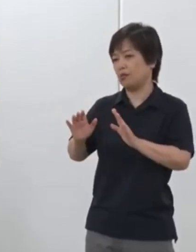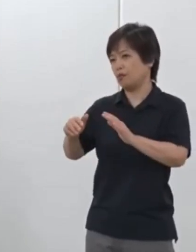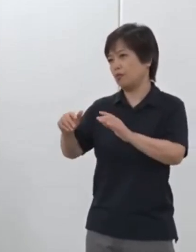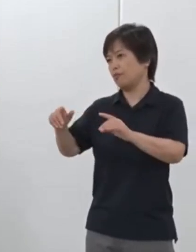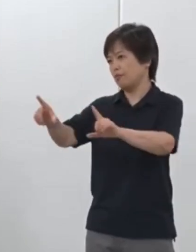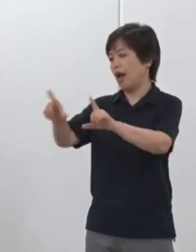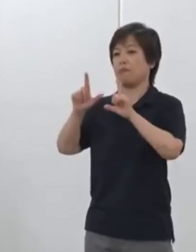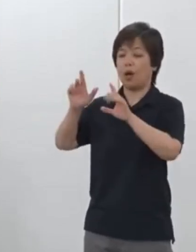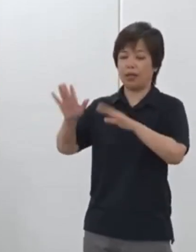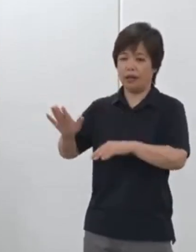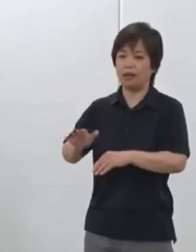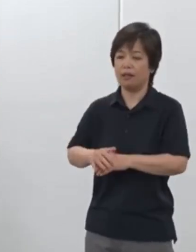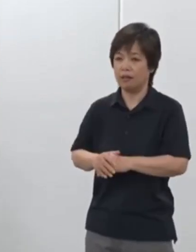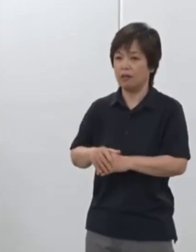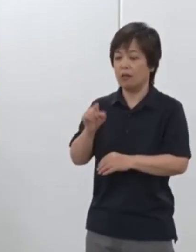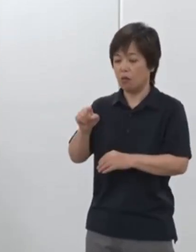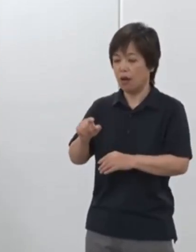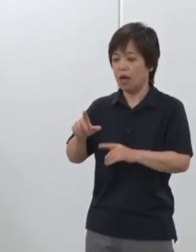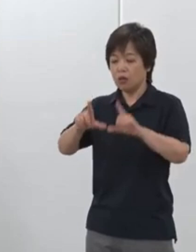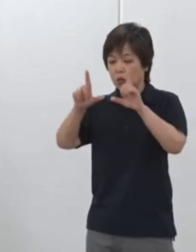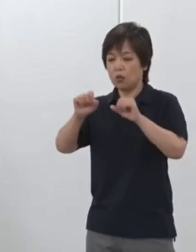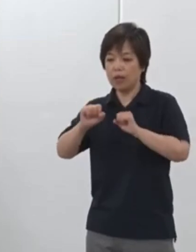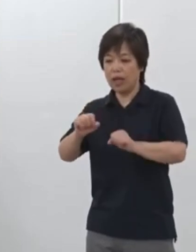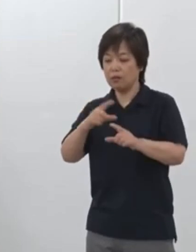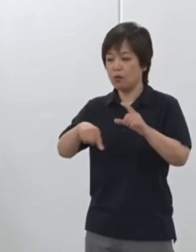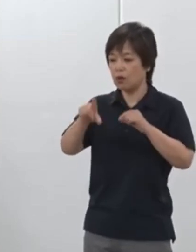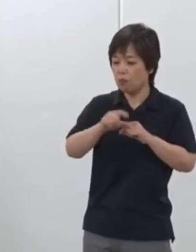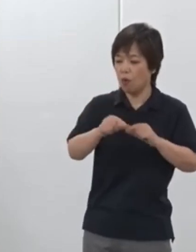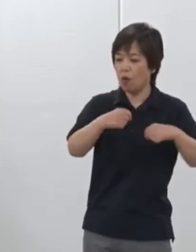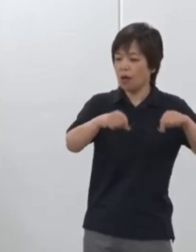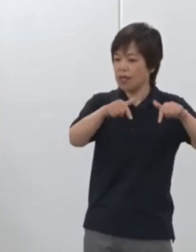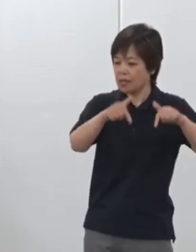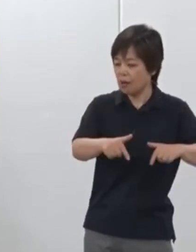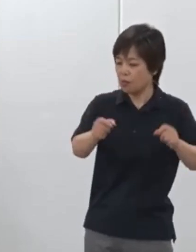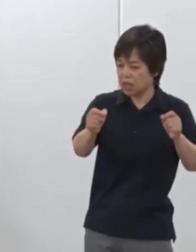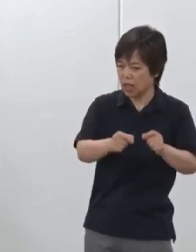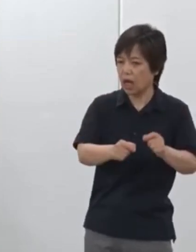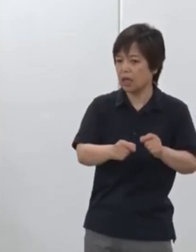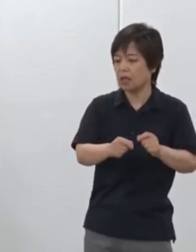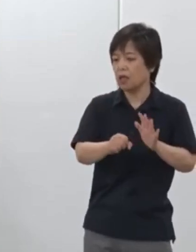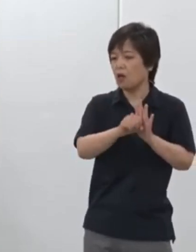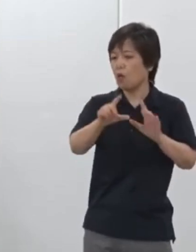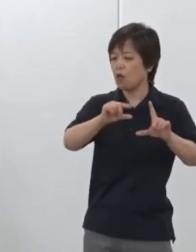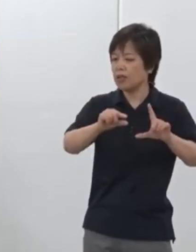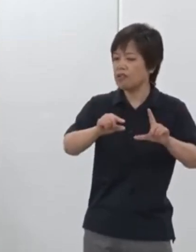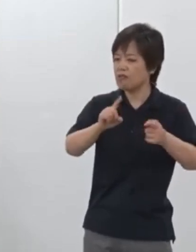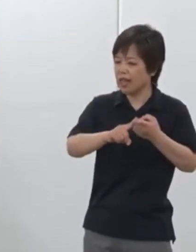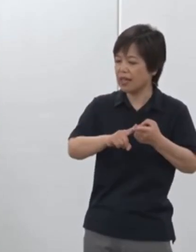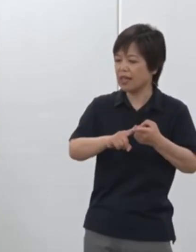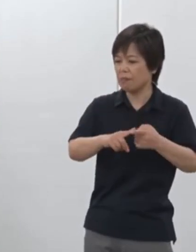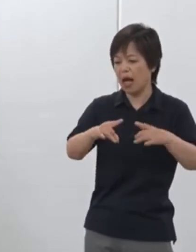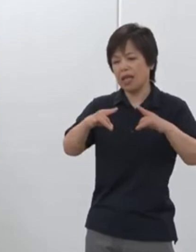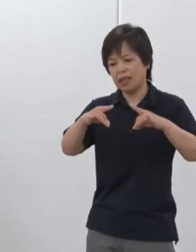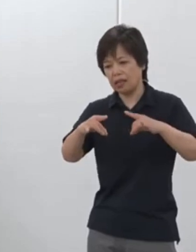発表されたんですが、これは東京でやるよりも関西の方がはるかに近くて効率的、労力、税金も少なく